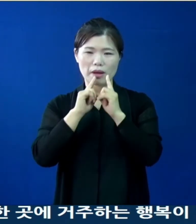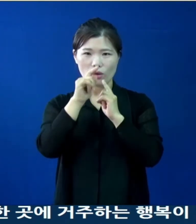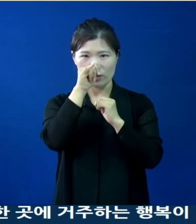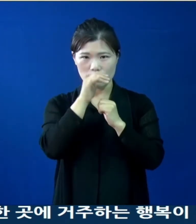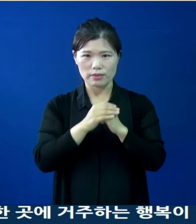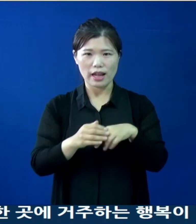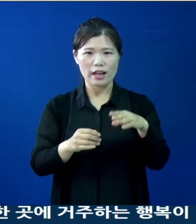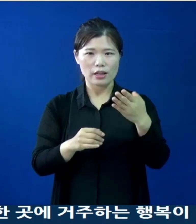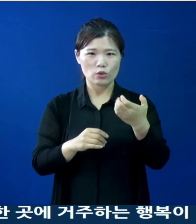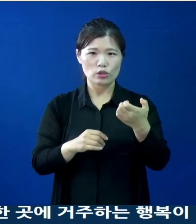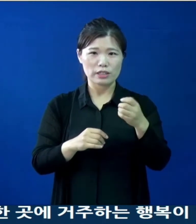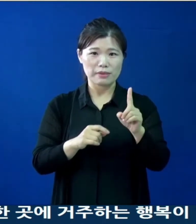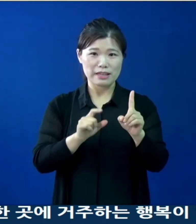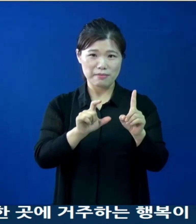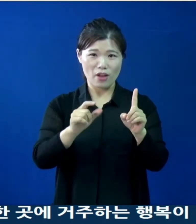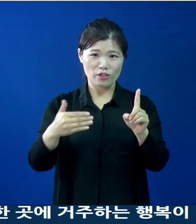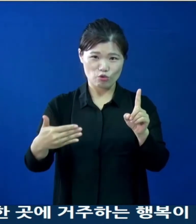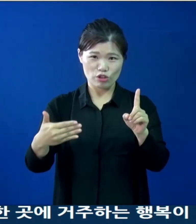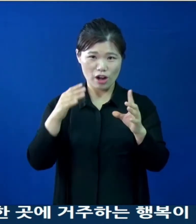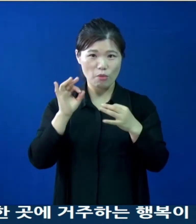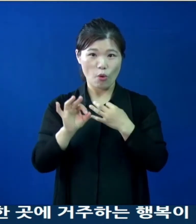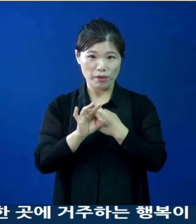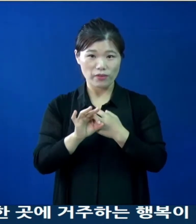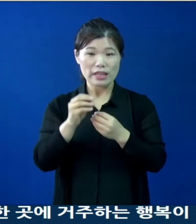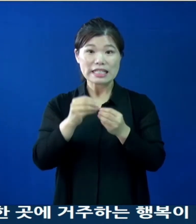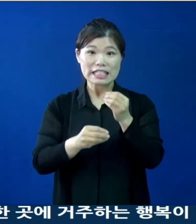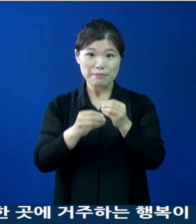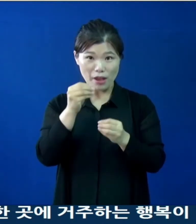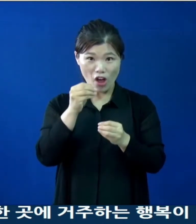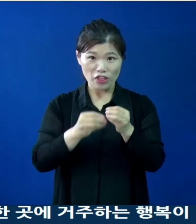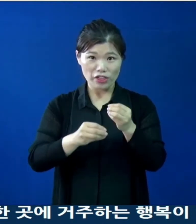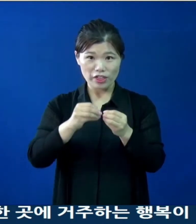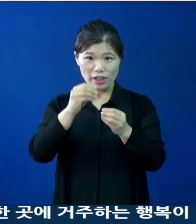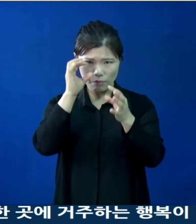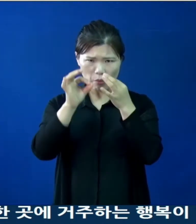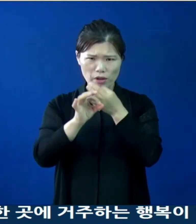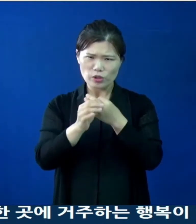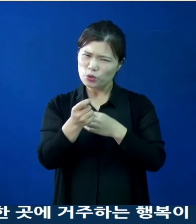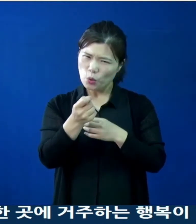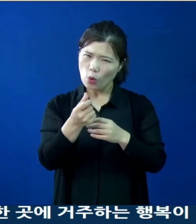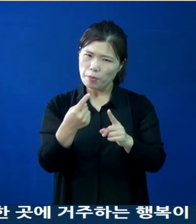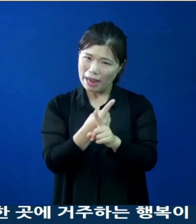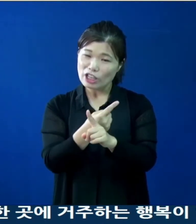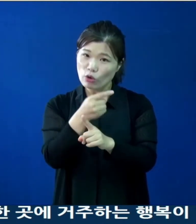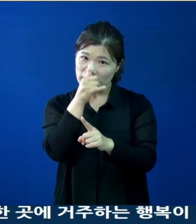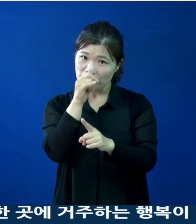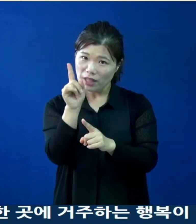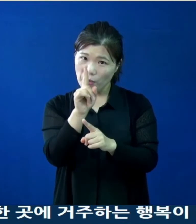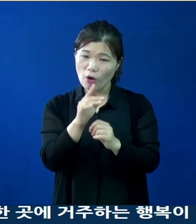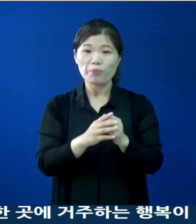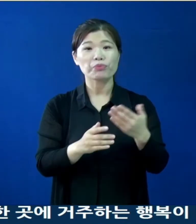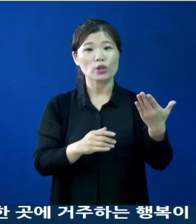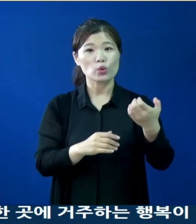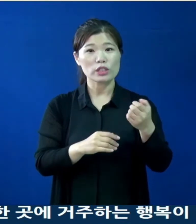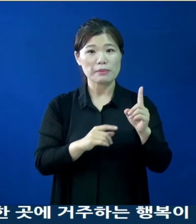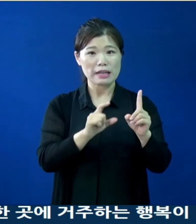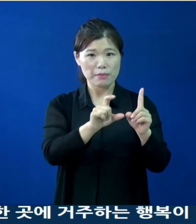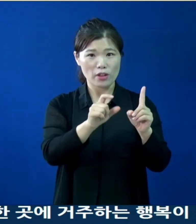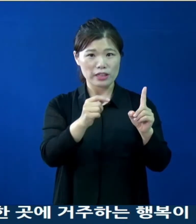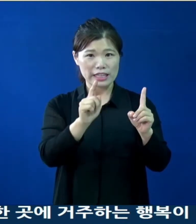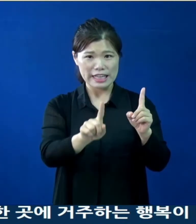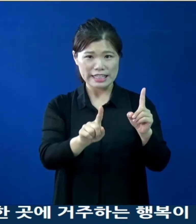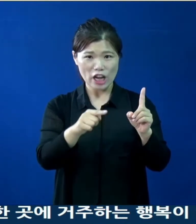9절에 가면서 시편의 톤이 살짝 변합니다. 앞에 1절에서